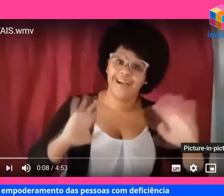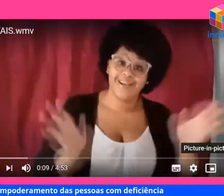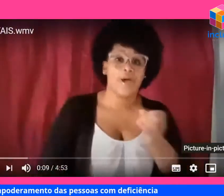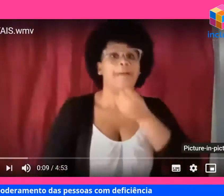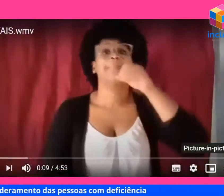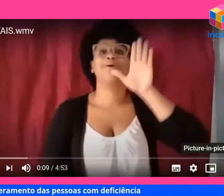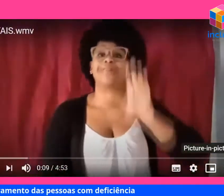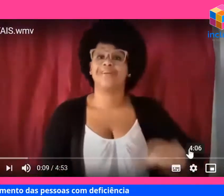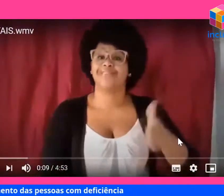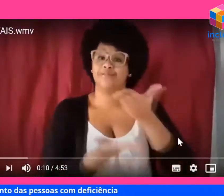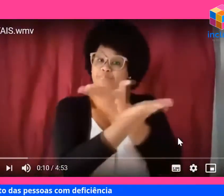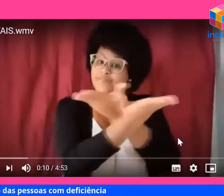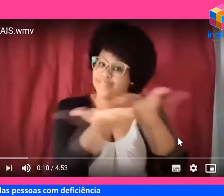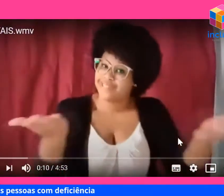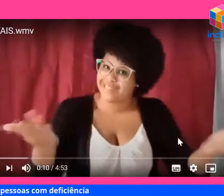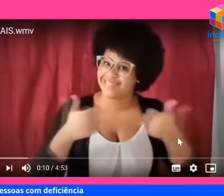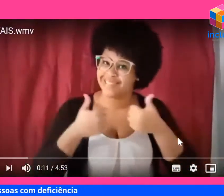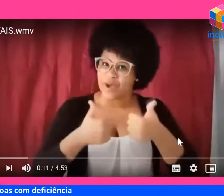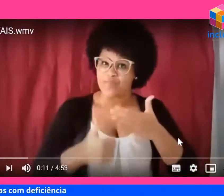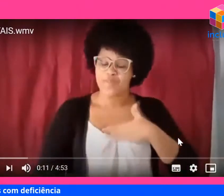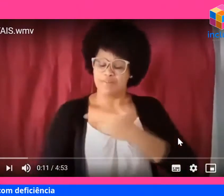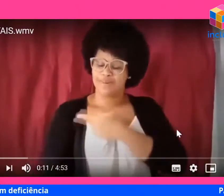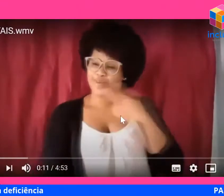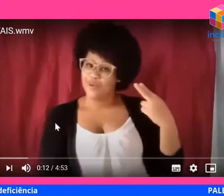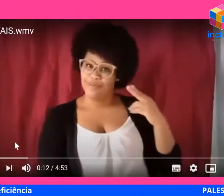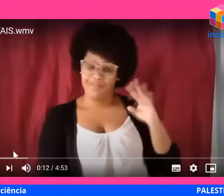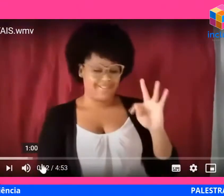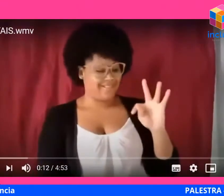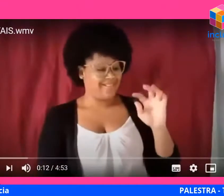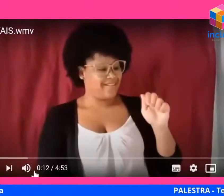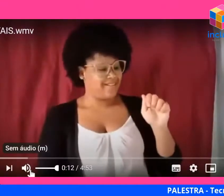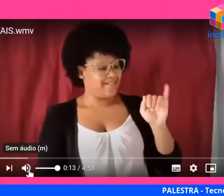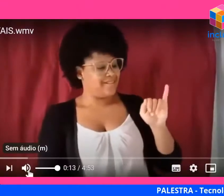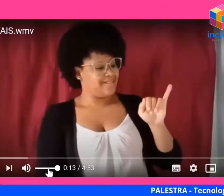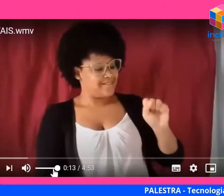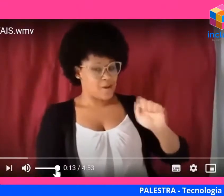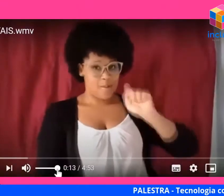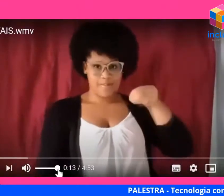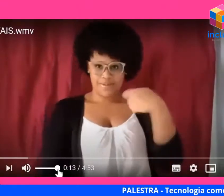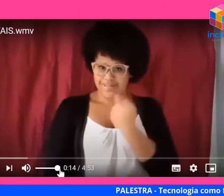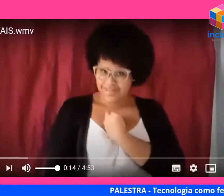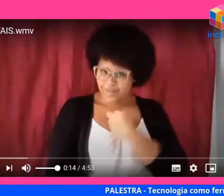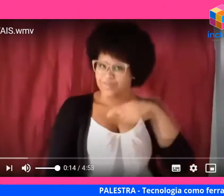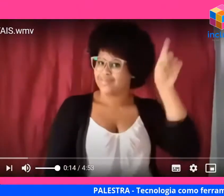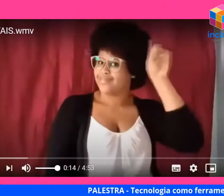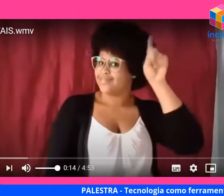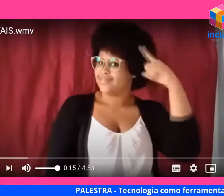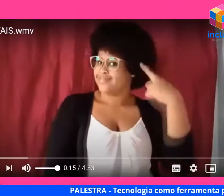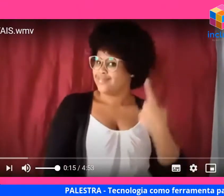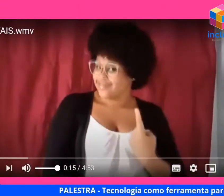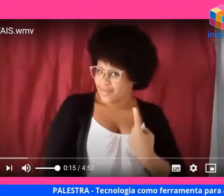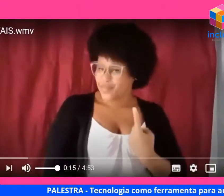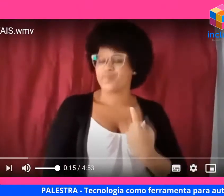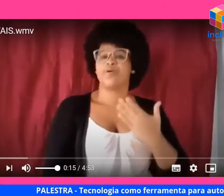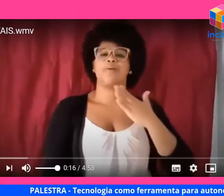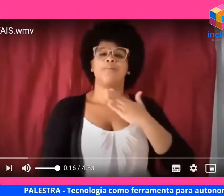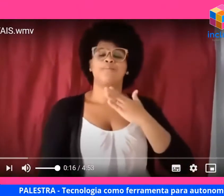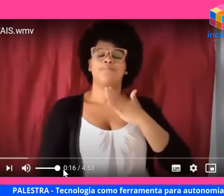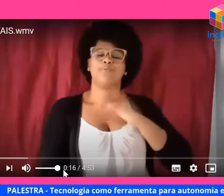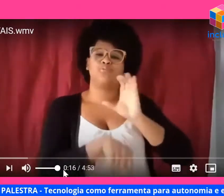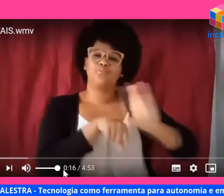Agora vai. Boa tarde a todos. Tudo bem? O meu nome é Thaís. Esse aqui é o meu sinal na língua de